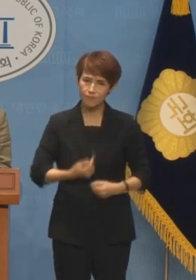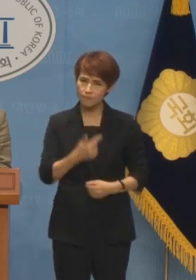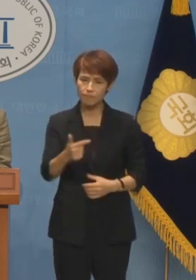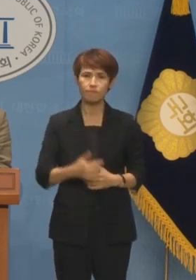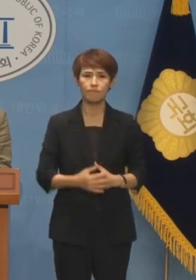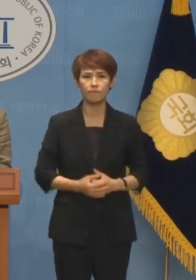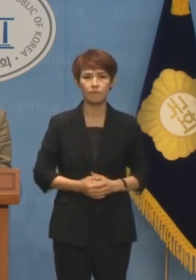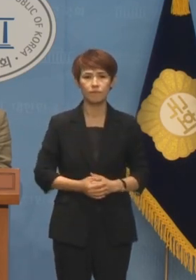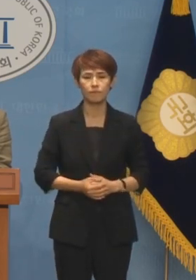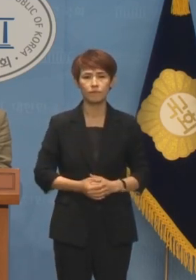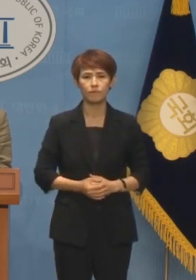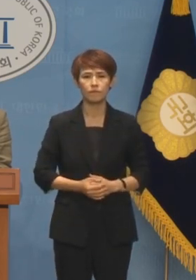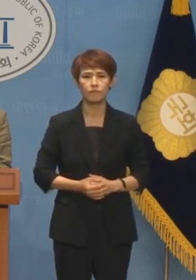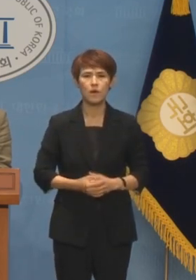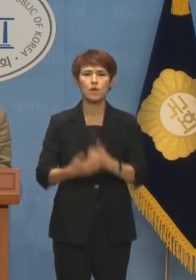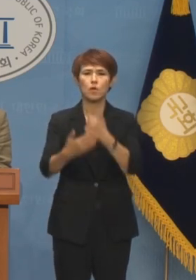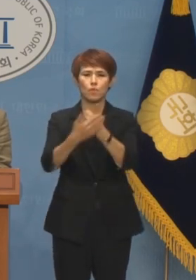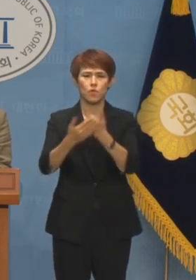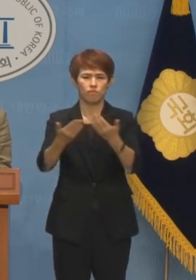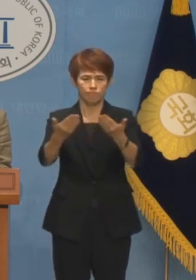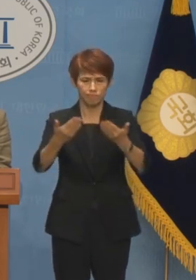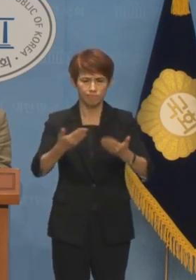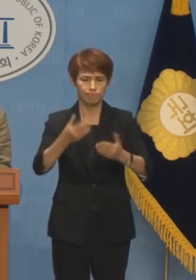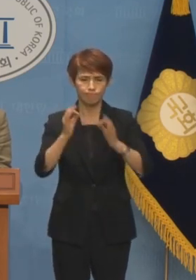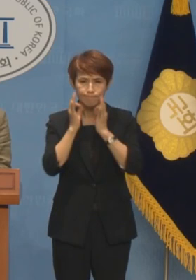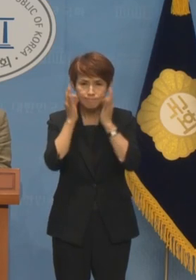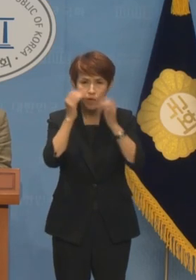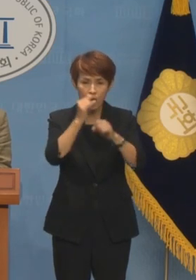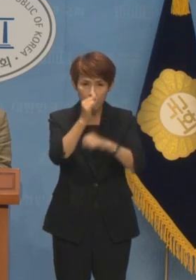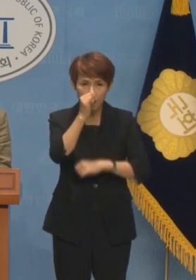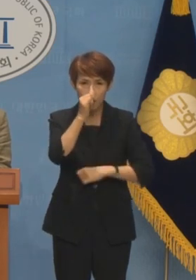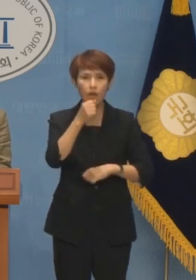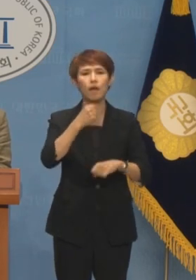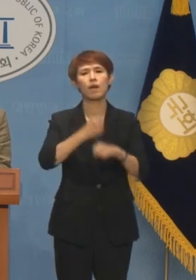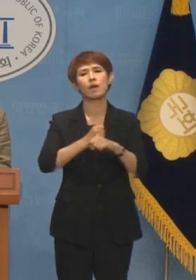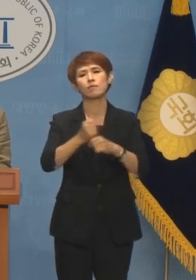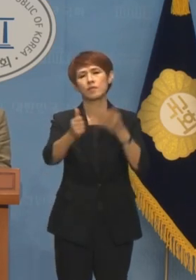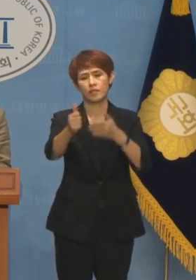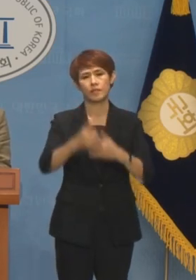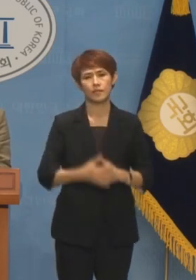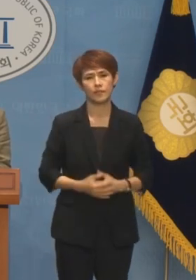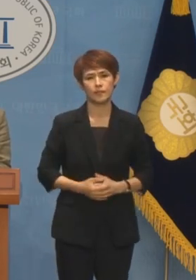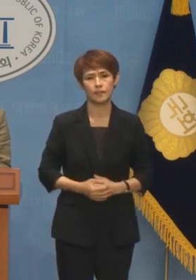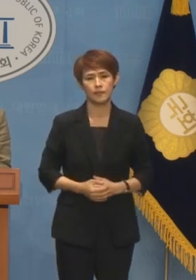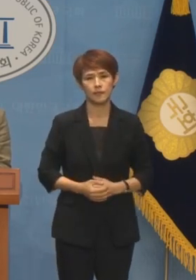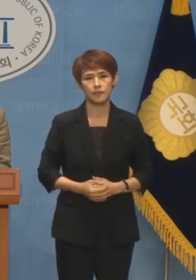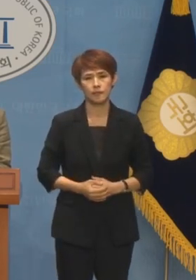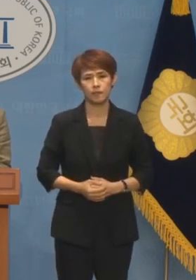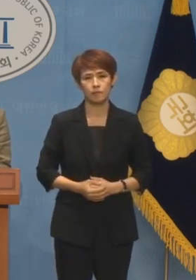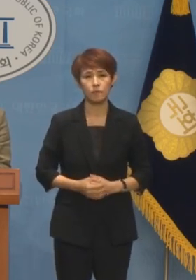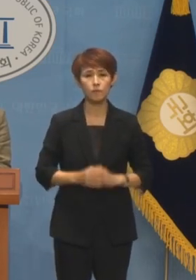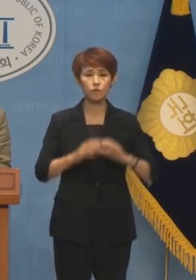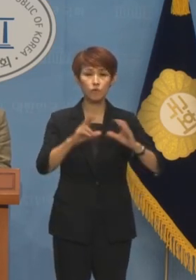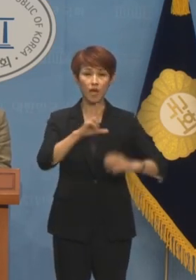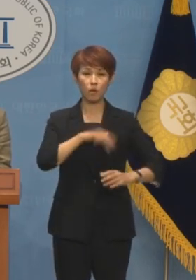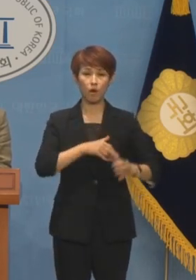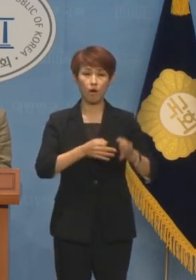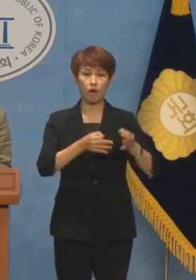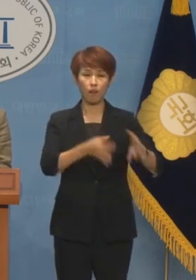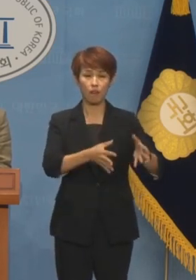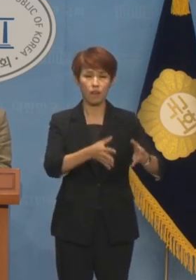느낍니다. 적극적인 협조와 감독권 이행을 요구합니다. 한 명의 국회의원을 속일 수